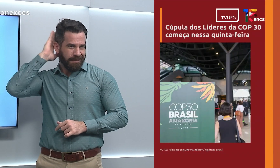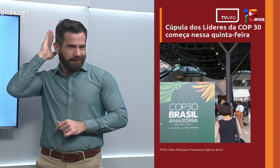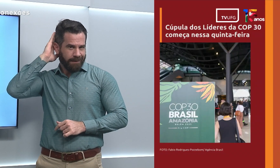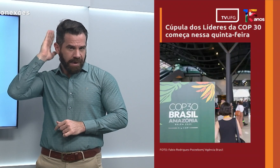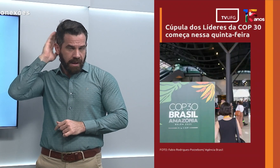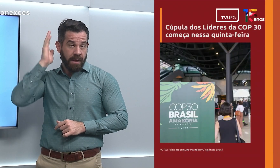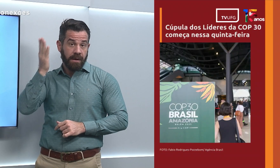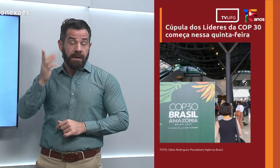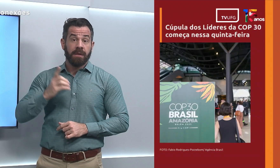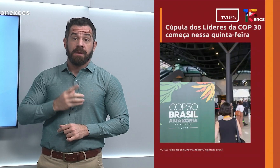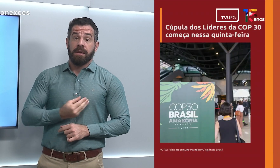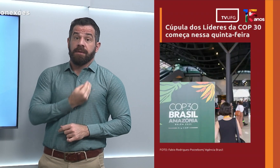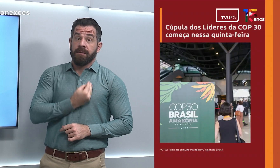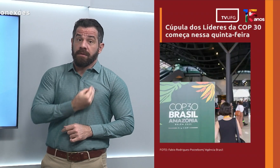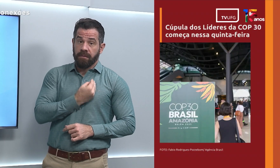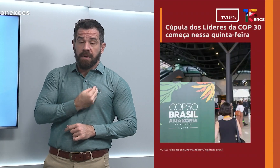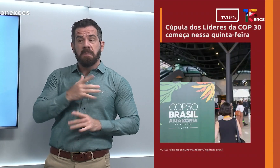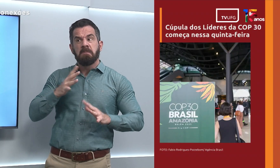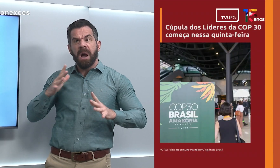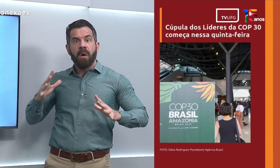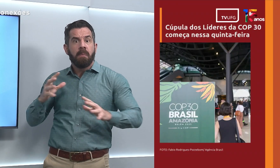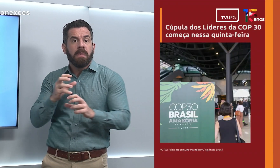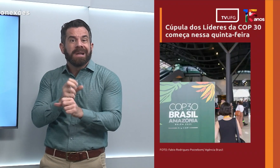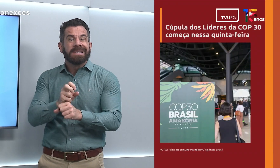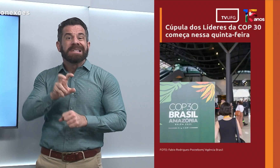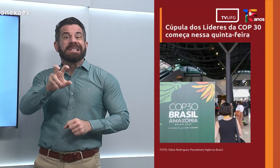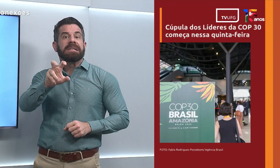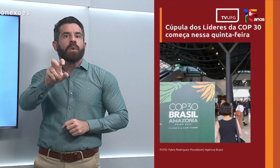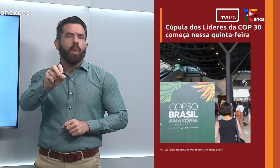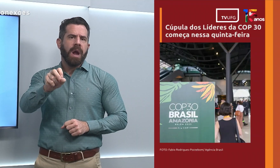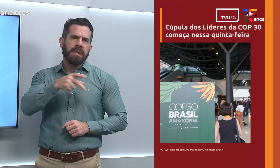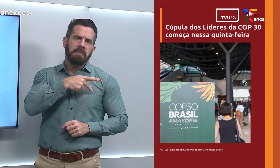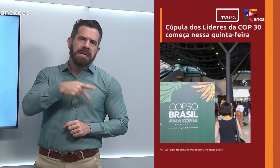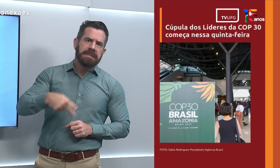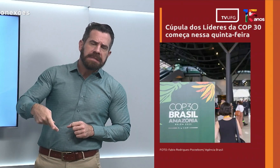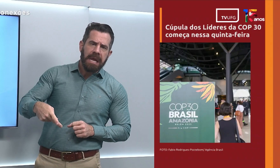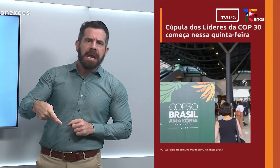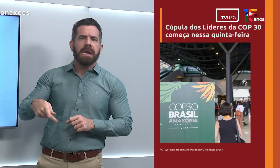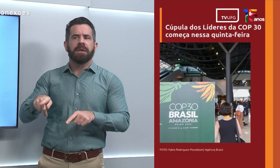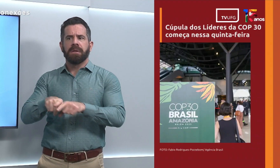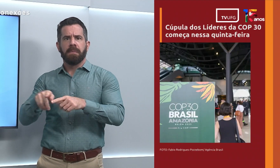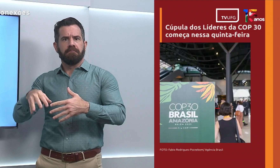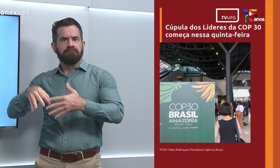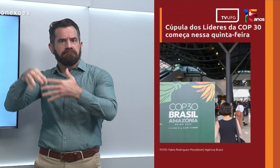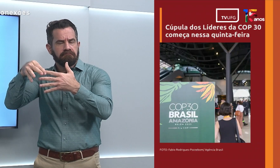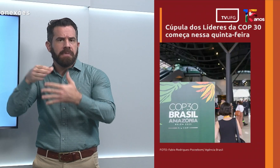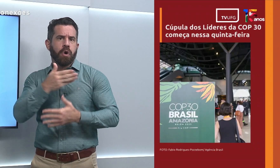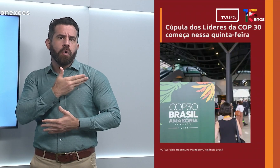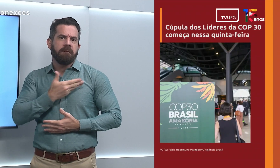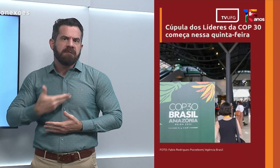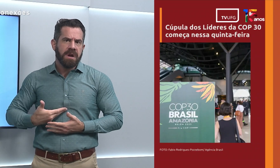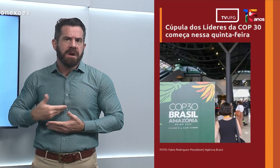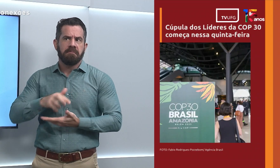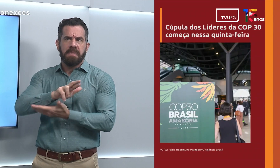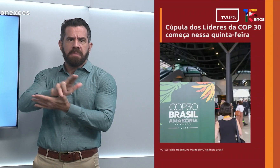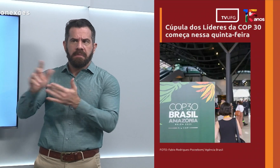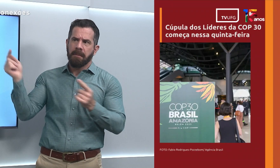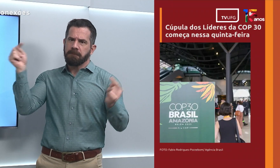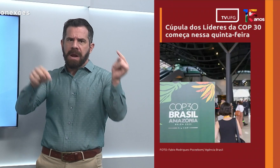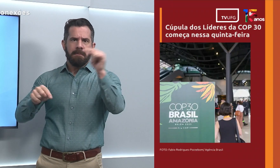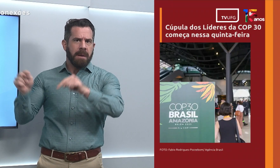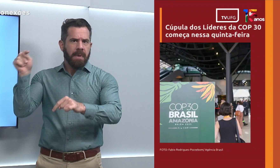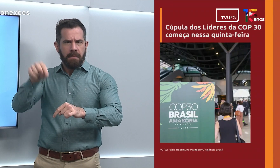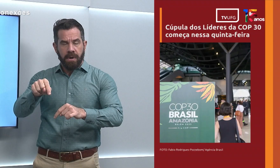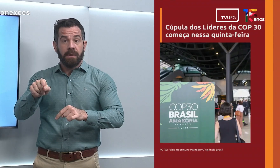cúpula conta com a presença estimada de mais de 50 chefes de Estado e de governo. E o encontro marca a